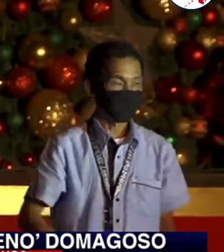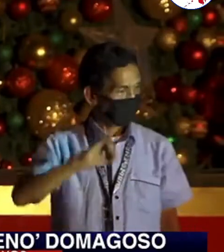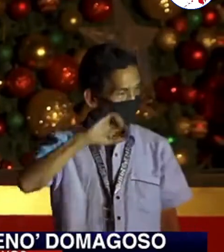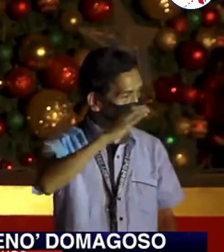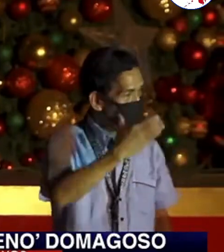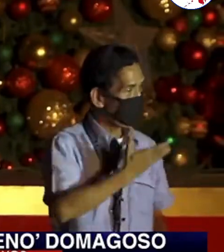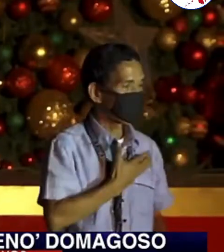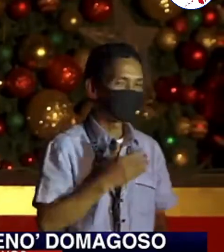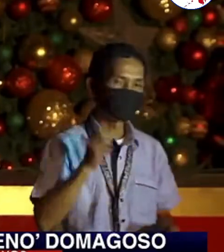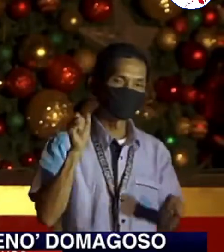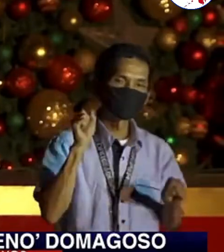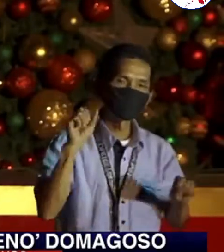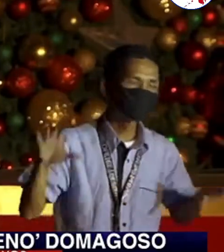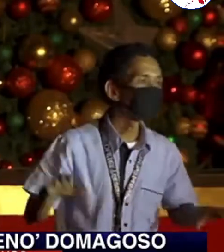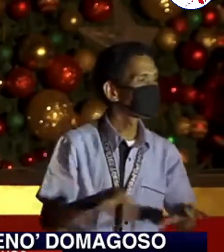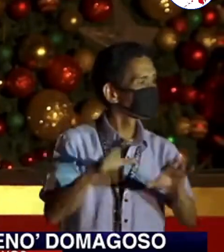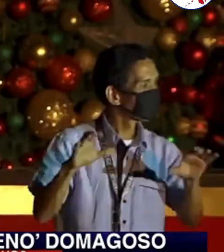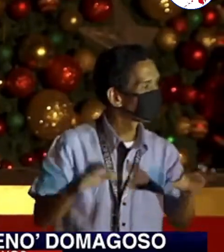ating masipag,